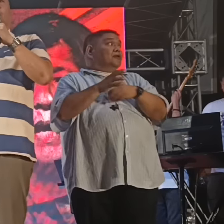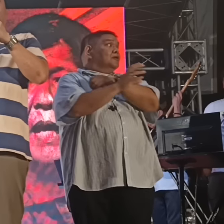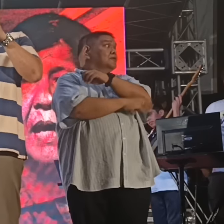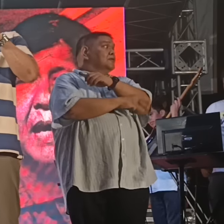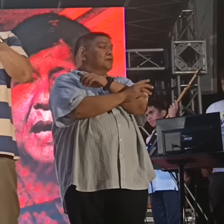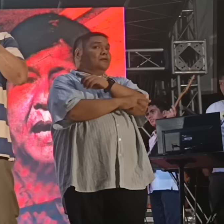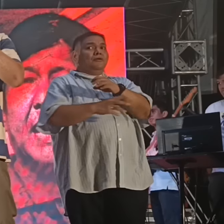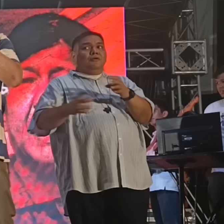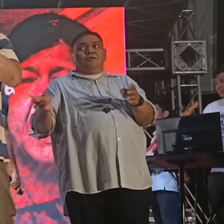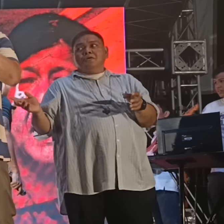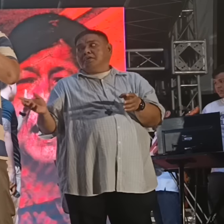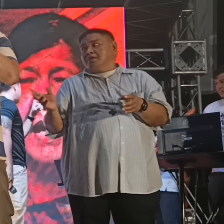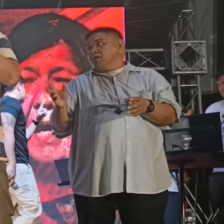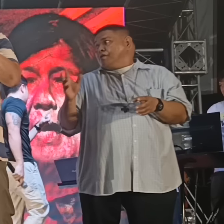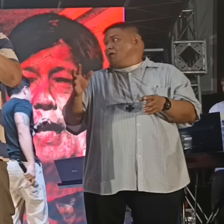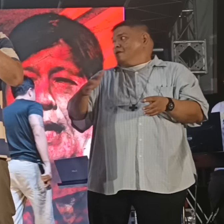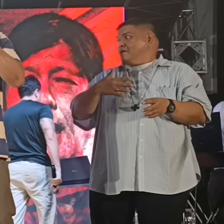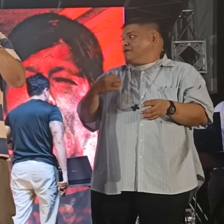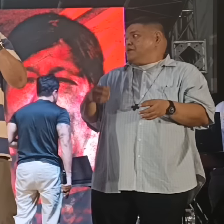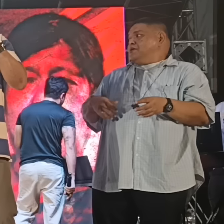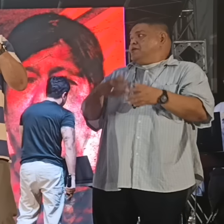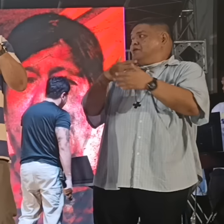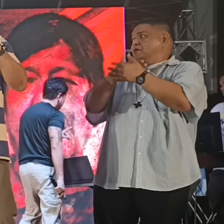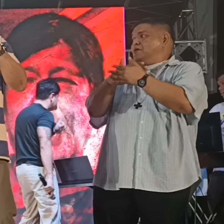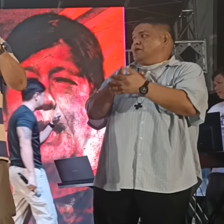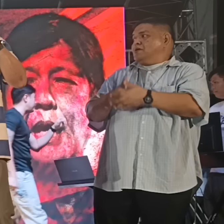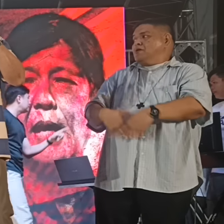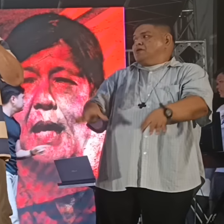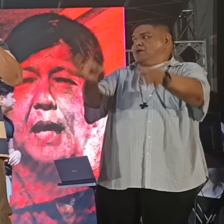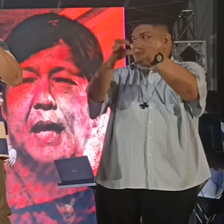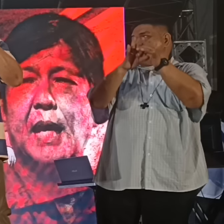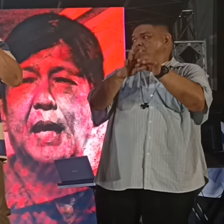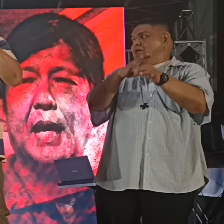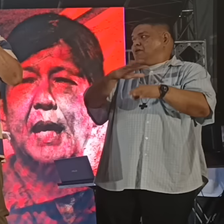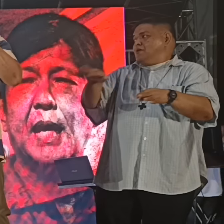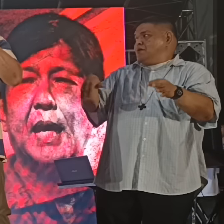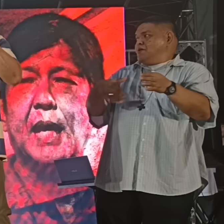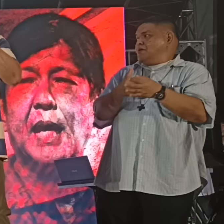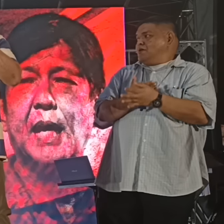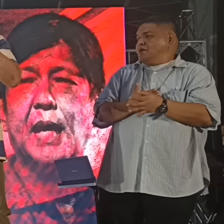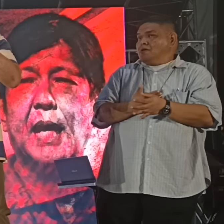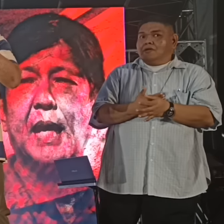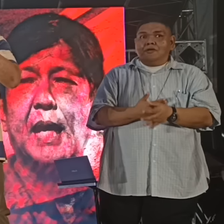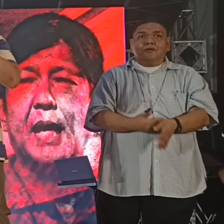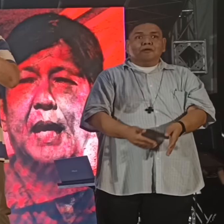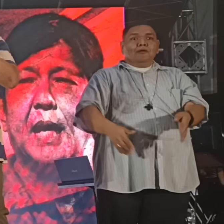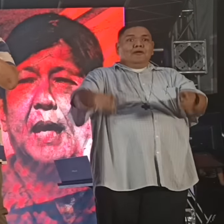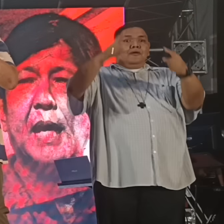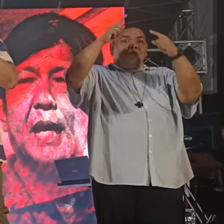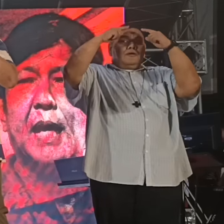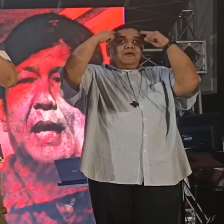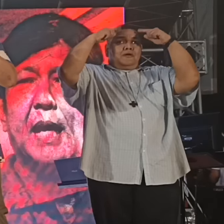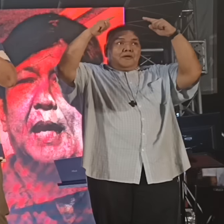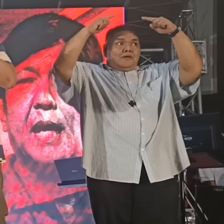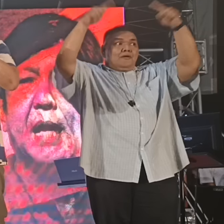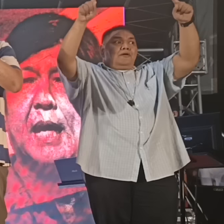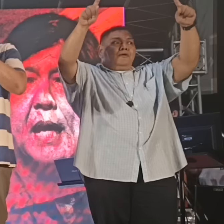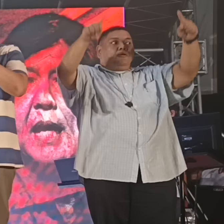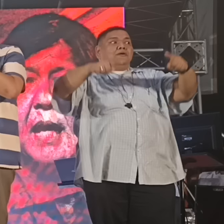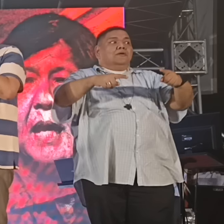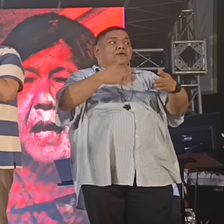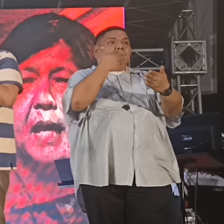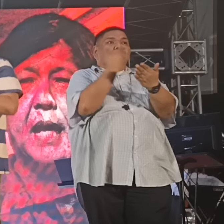Pilipino na nasa Canada, subalit nakikipagkaisa sa ating mga adhikain sa mabuting